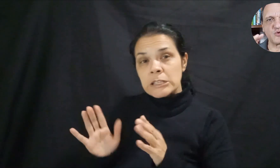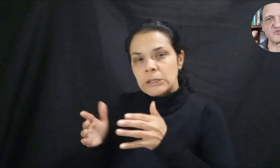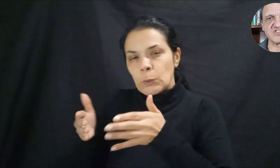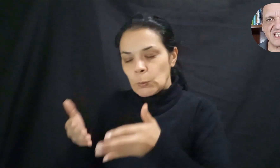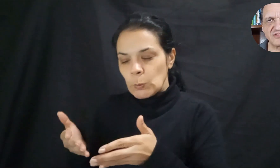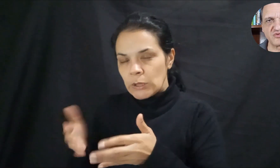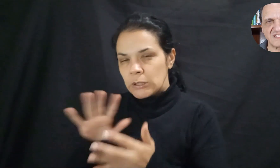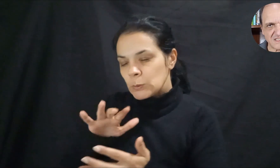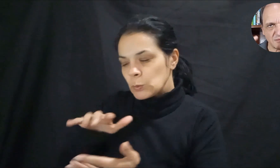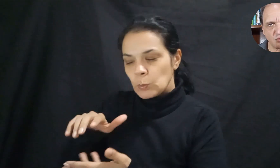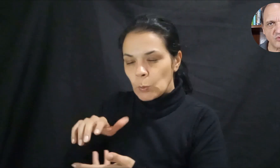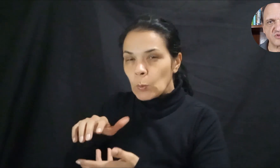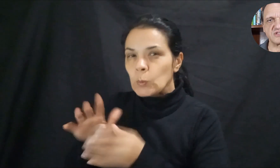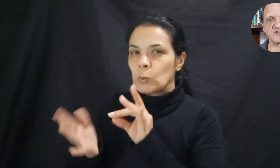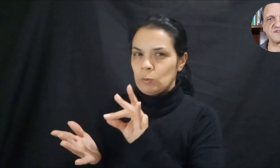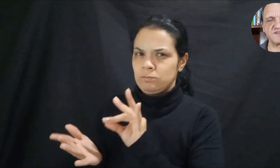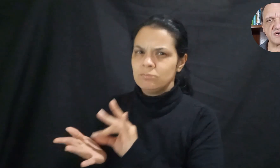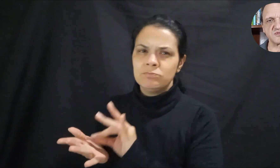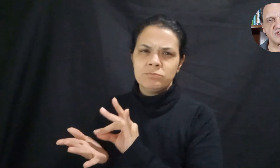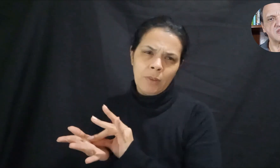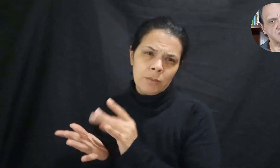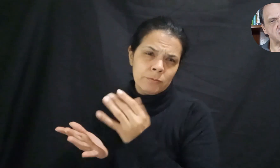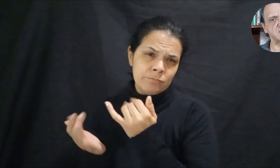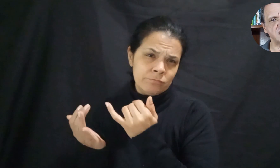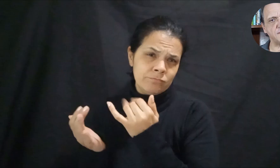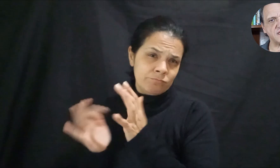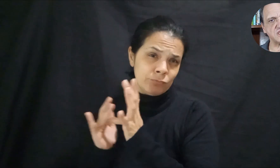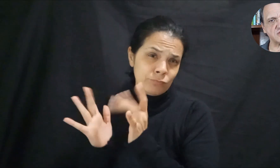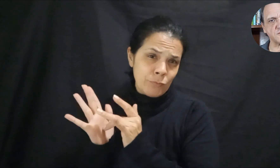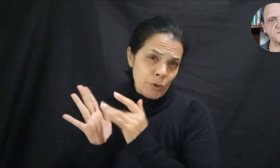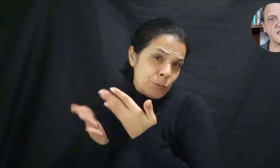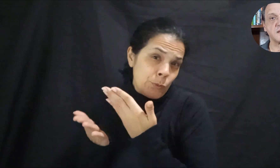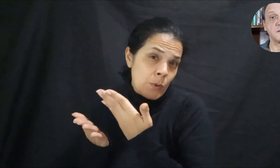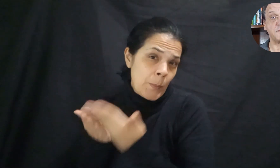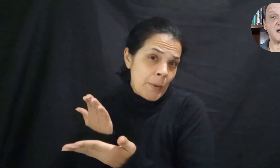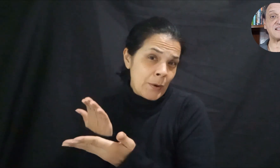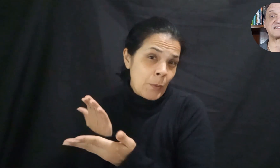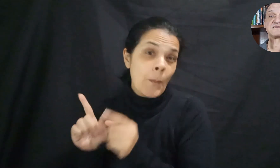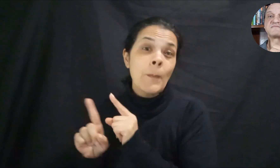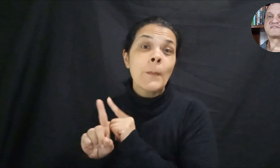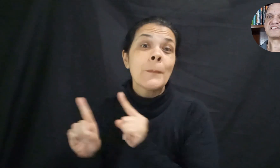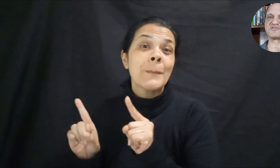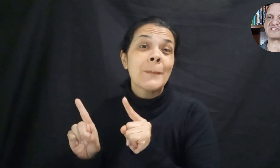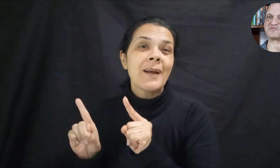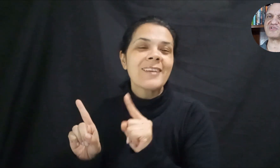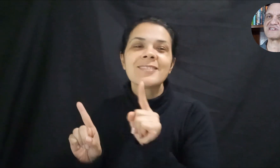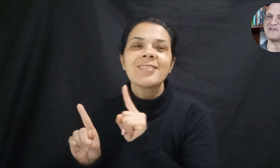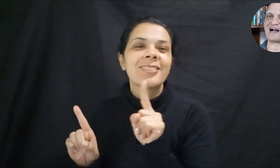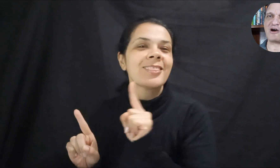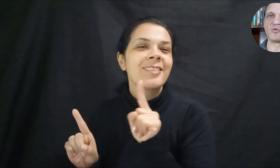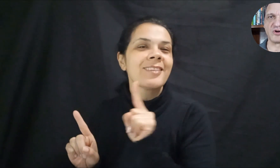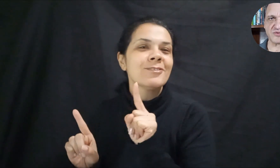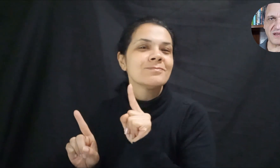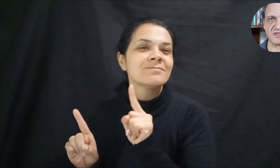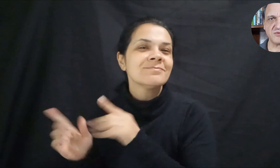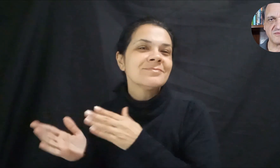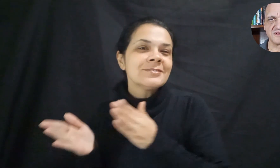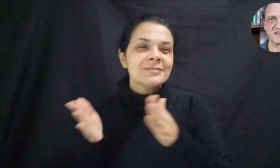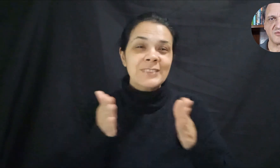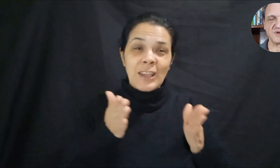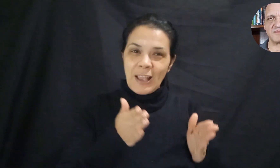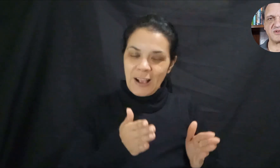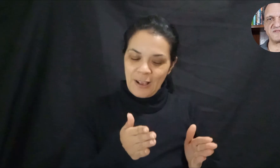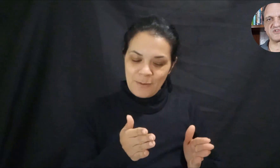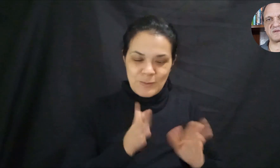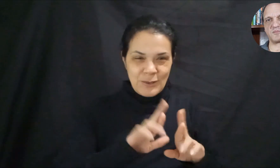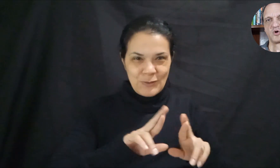desse conceito, desse mundo que nós vivemos, Jesus teria perdido. Mas Jesus está nos mostrando, há um outro caminho,